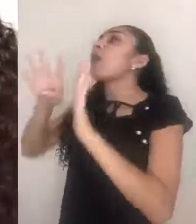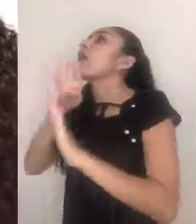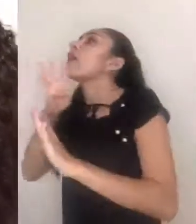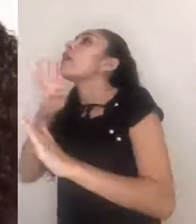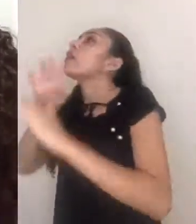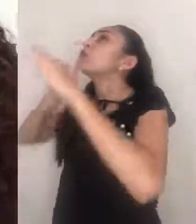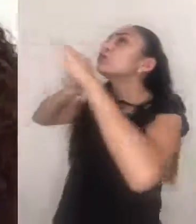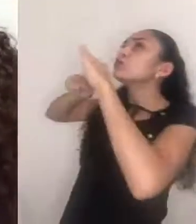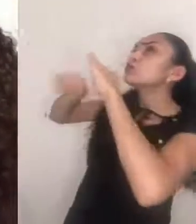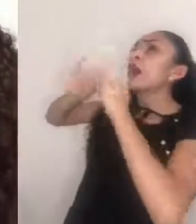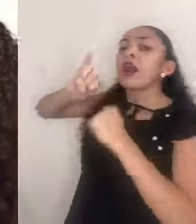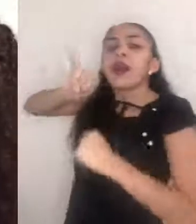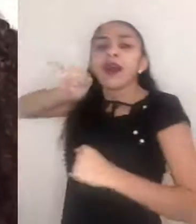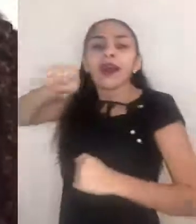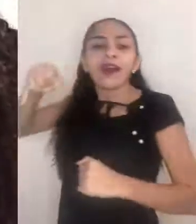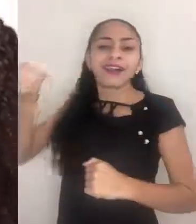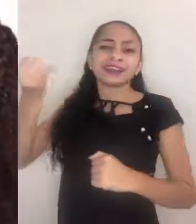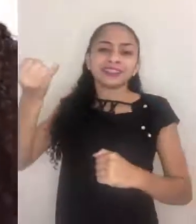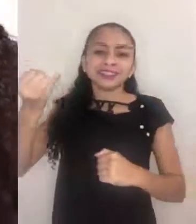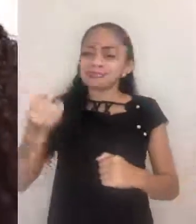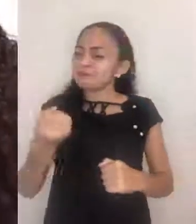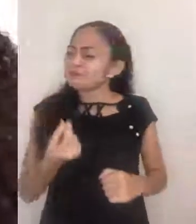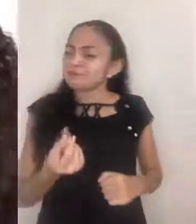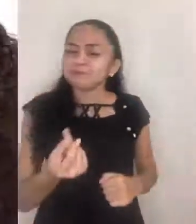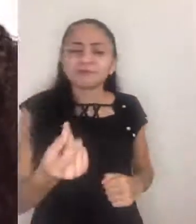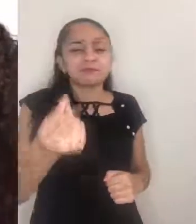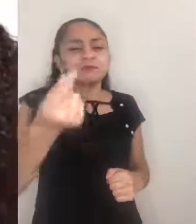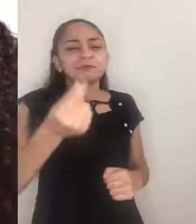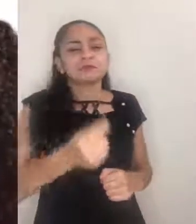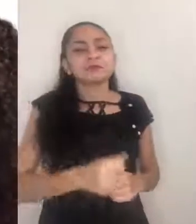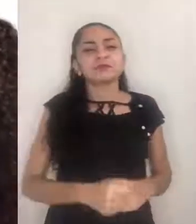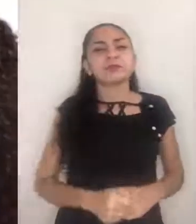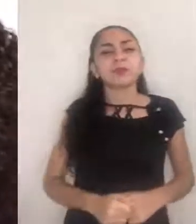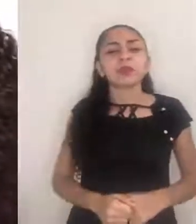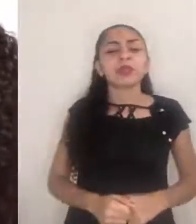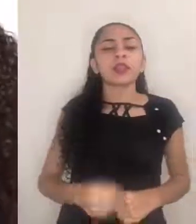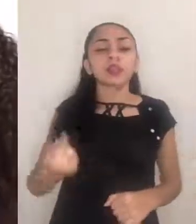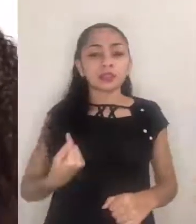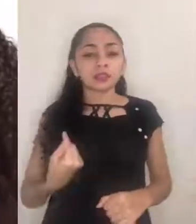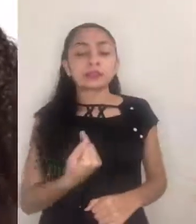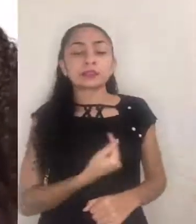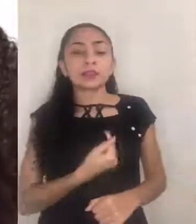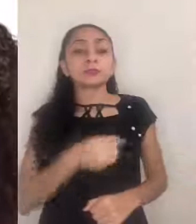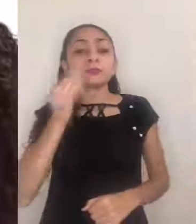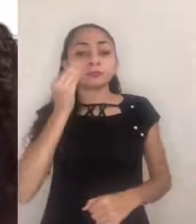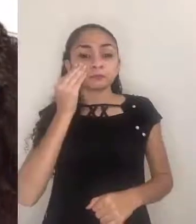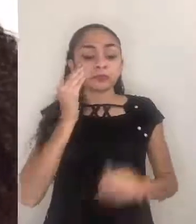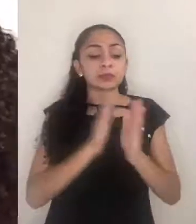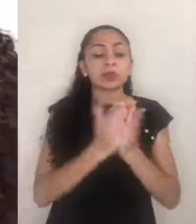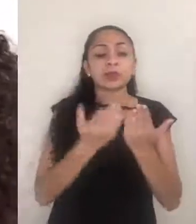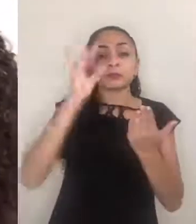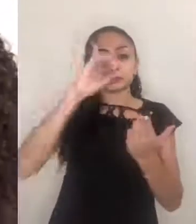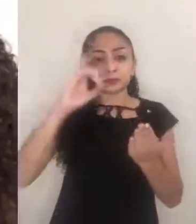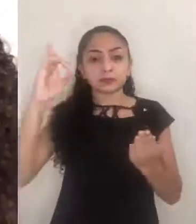a Deus, mais nós desfrutamos. E isso é infinito. Então, nós encontramos também na